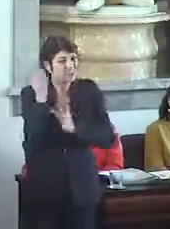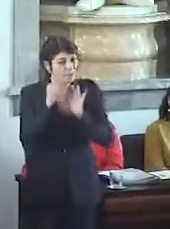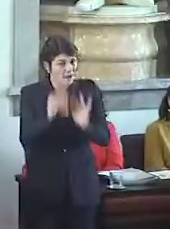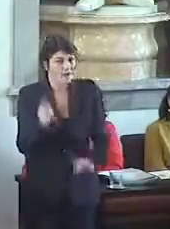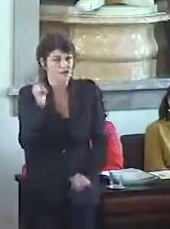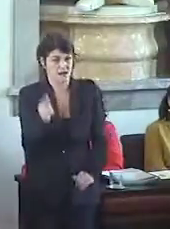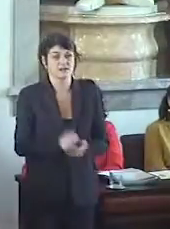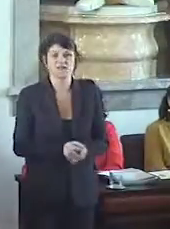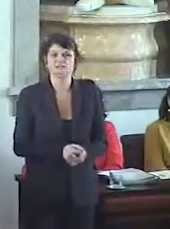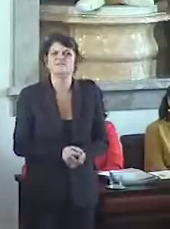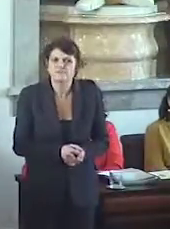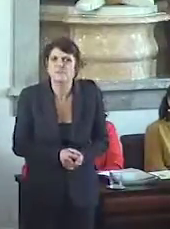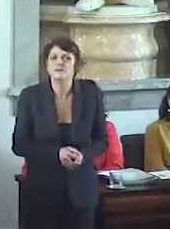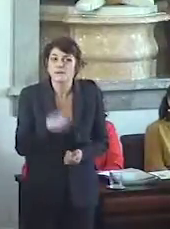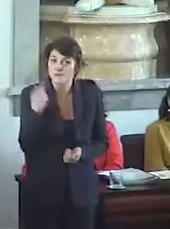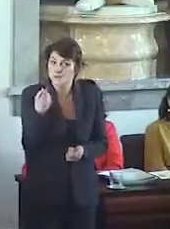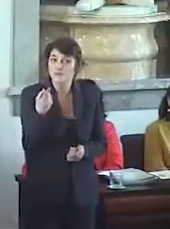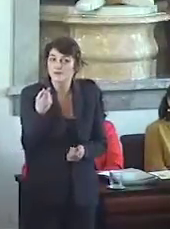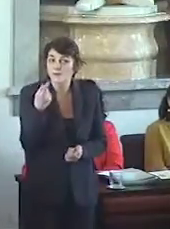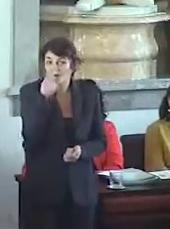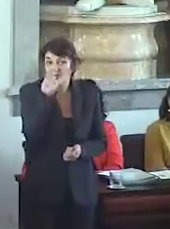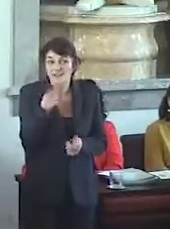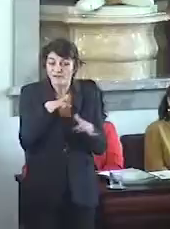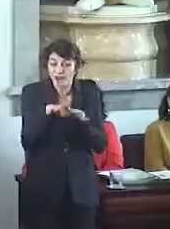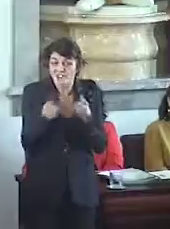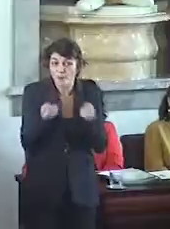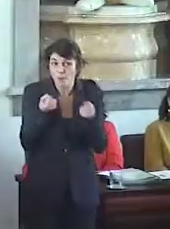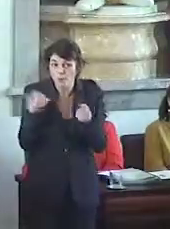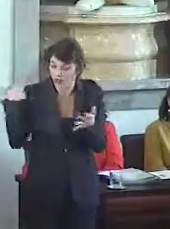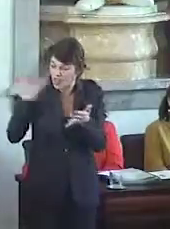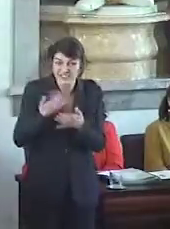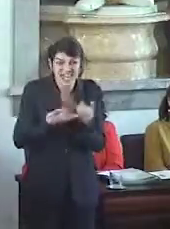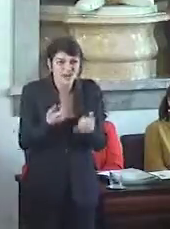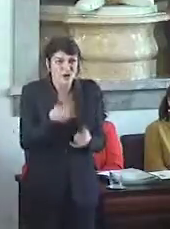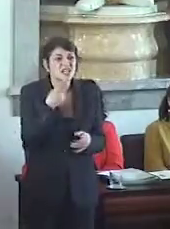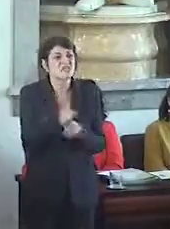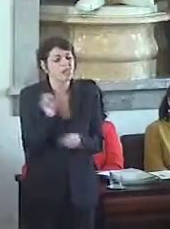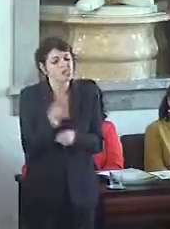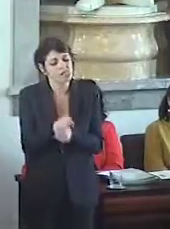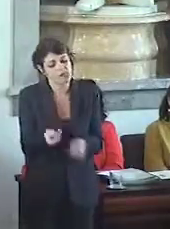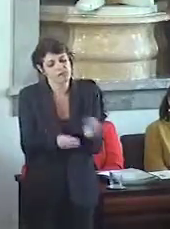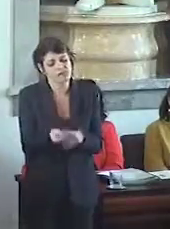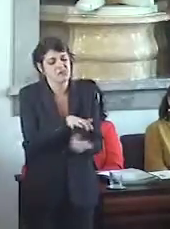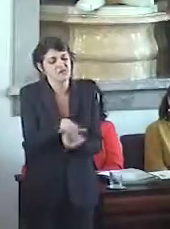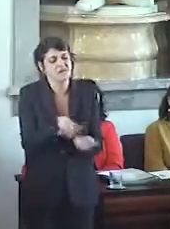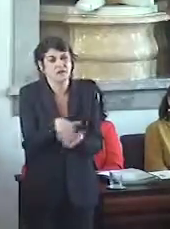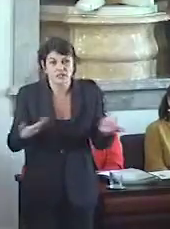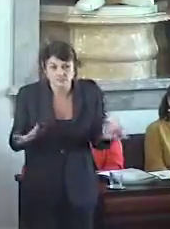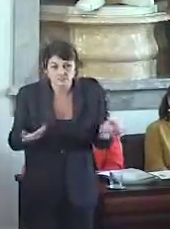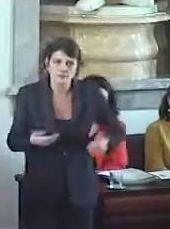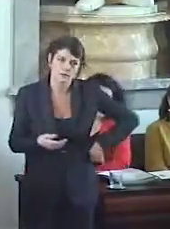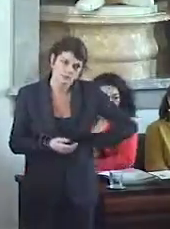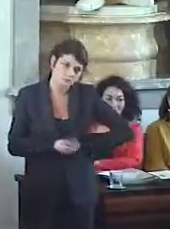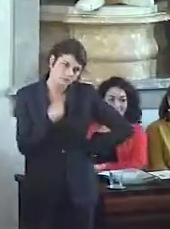Verkehrspolitik der letzten Jahre als Flickwerk bezeichnen, dann möchte ich Ihnen dazu sagen,